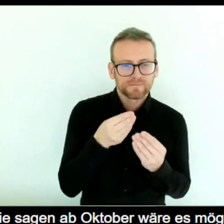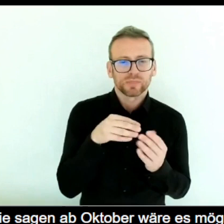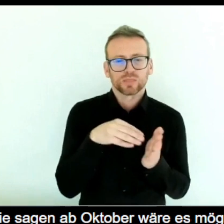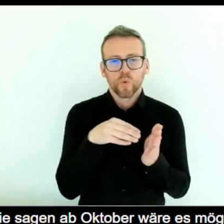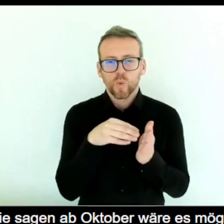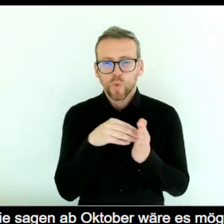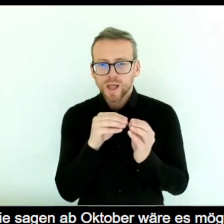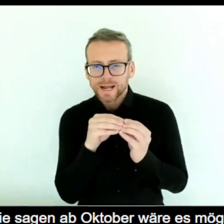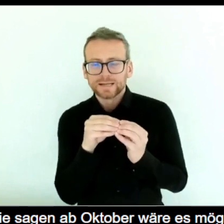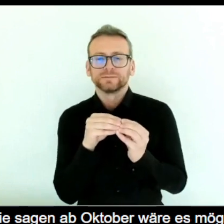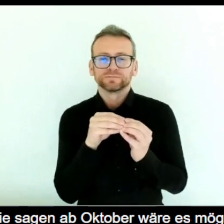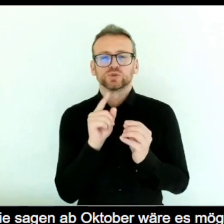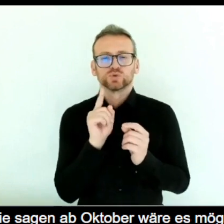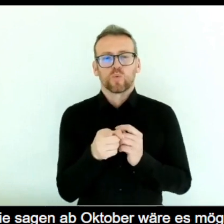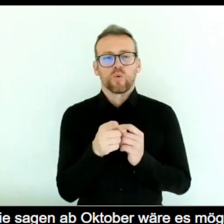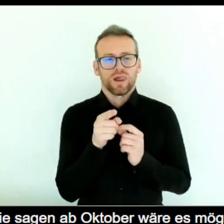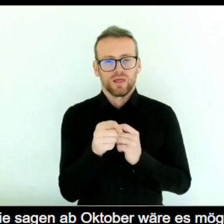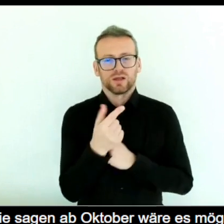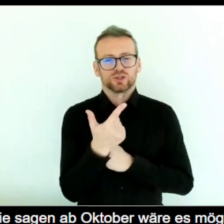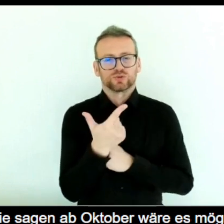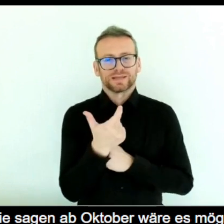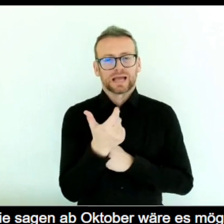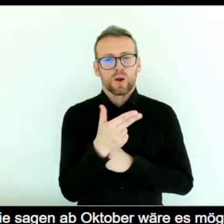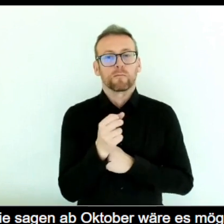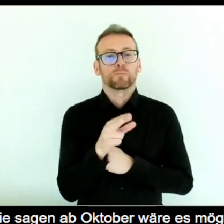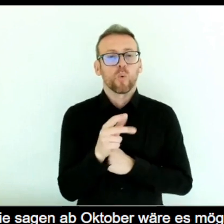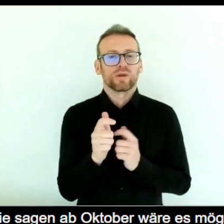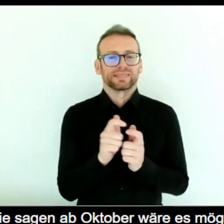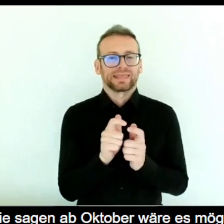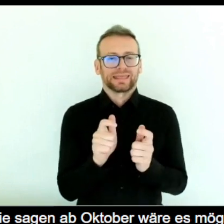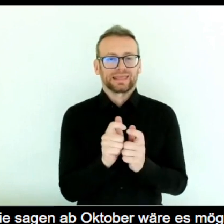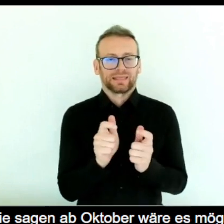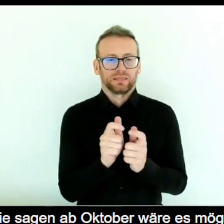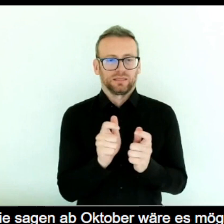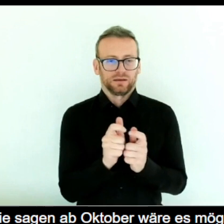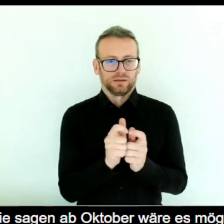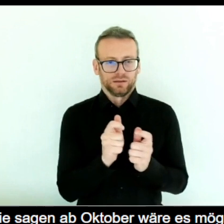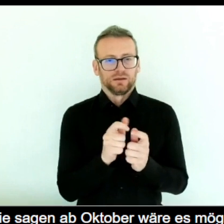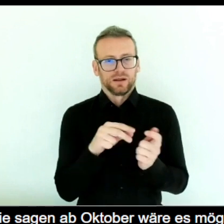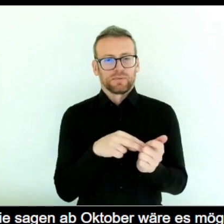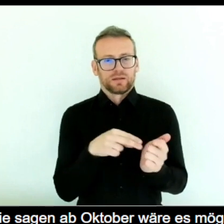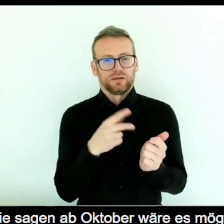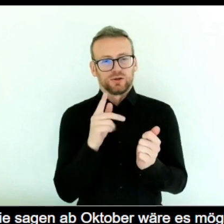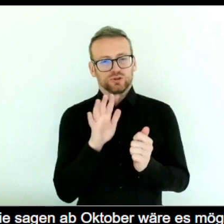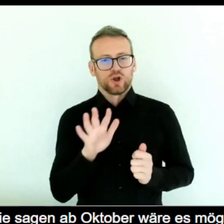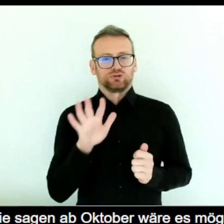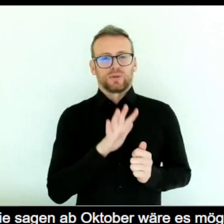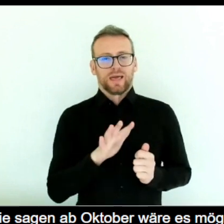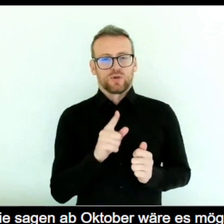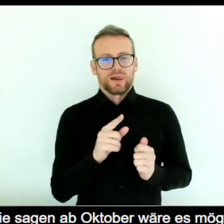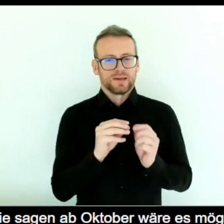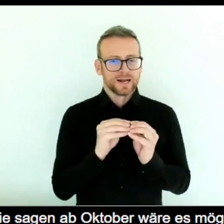Von bis kann das entsprechend dann uns kosten. Das ist auch mit dem Finanzministerium entsprechend abgestimmt. Da wollen wir